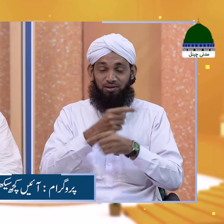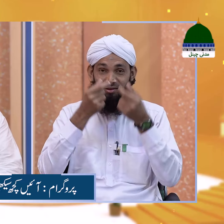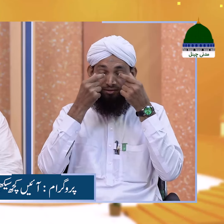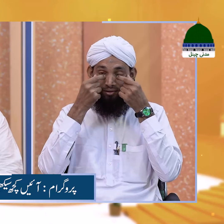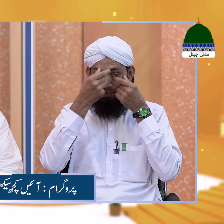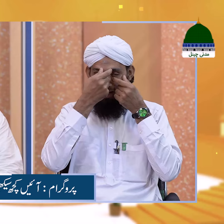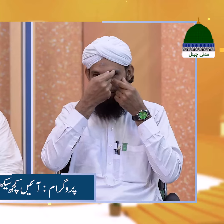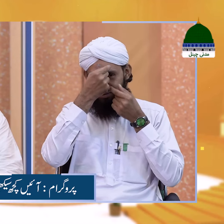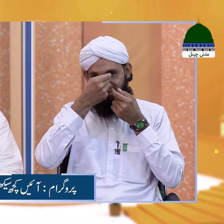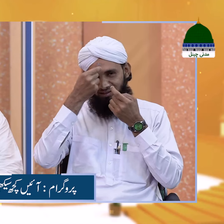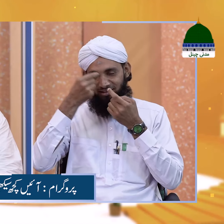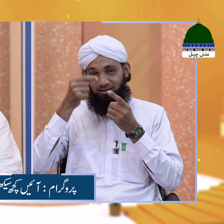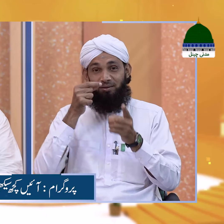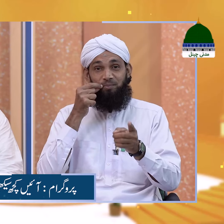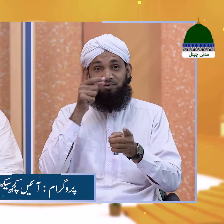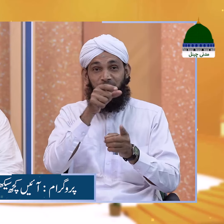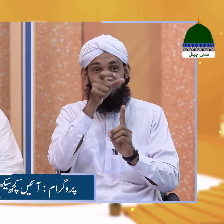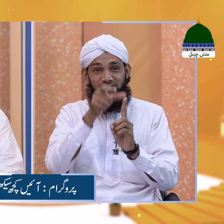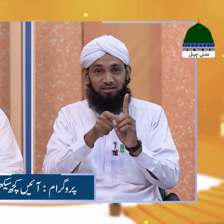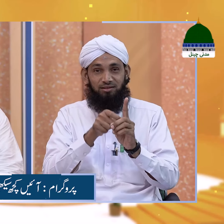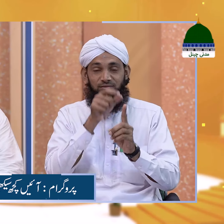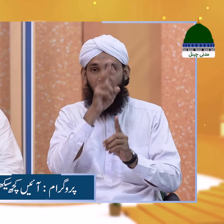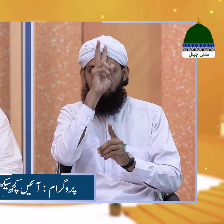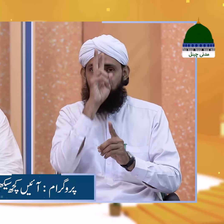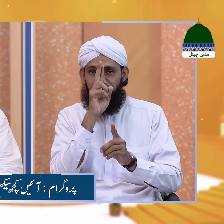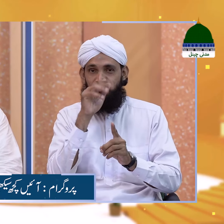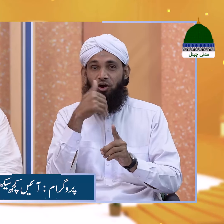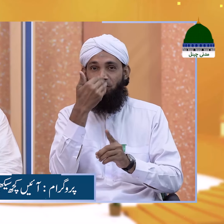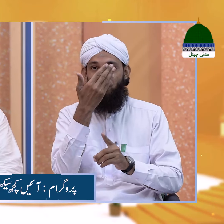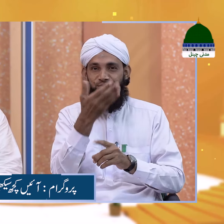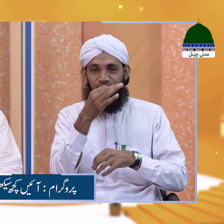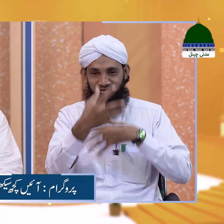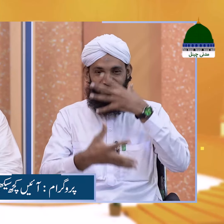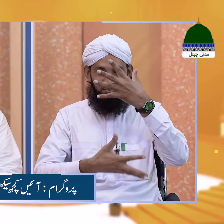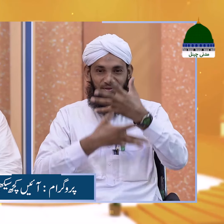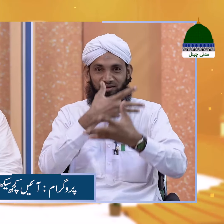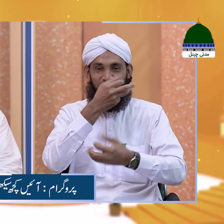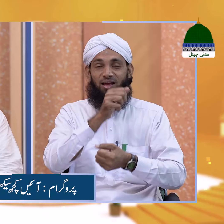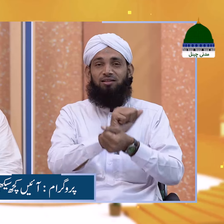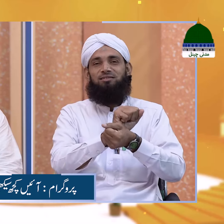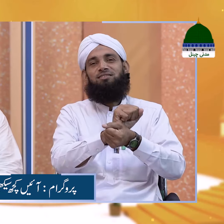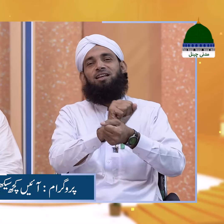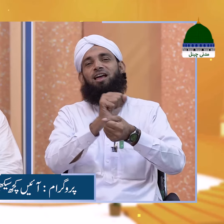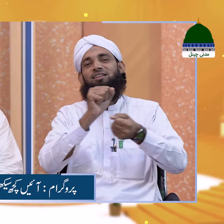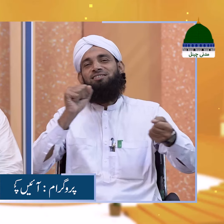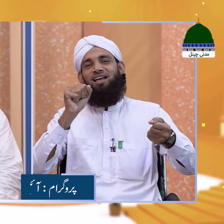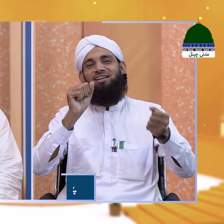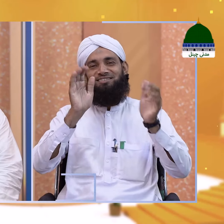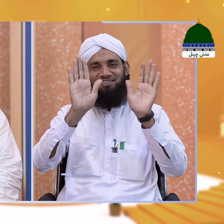کے درمیان لکھ دے گا یہ بندہ منافقت سے اور جہنم کی آگ سے آزاد